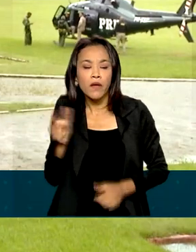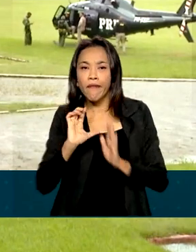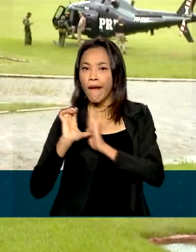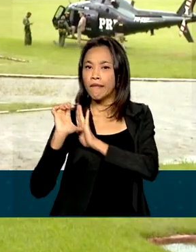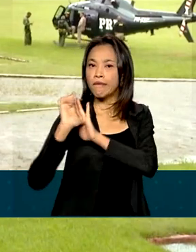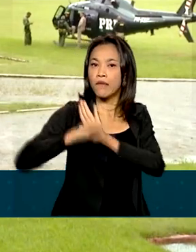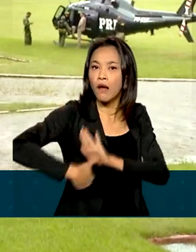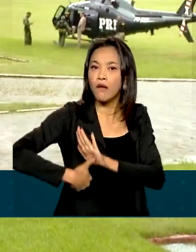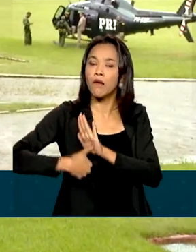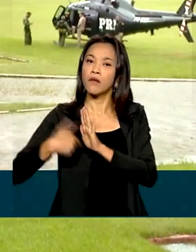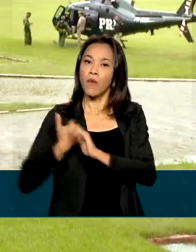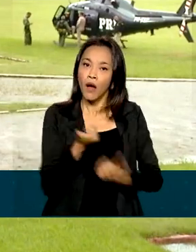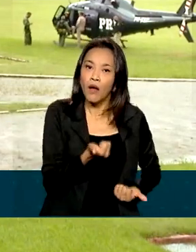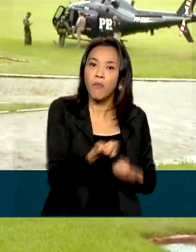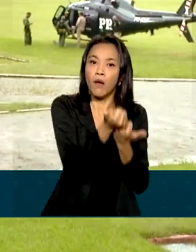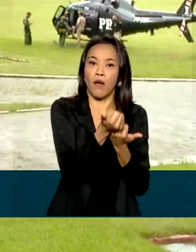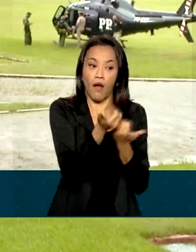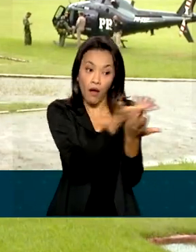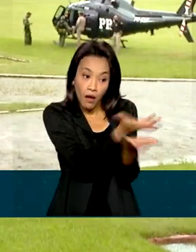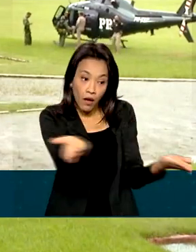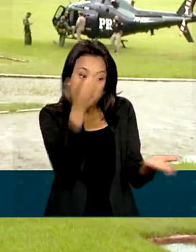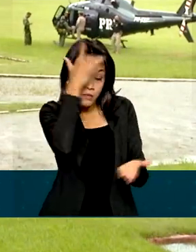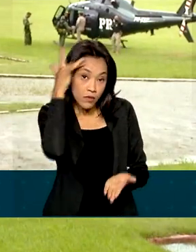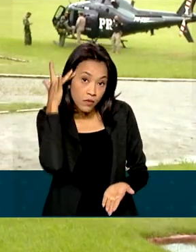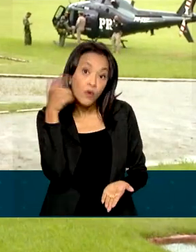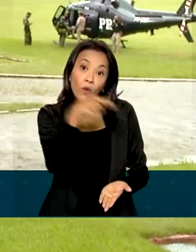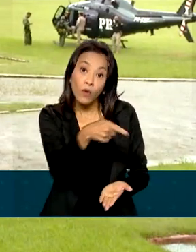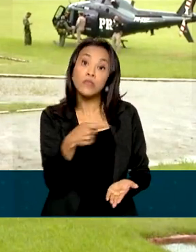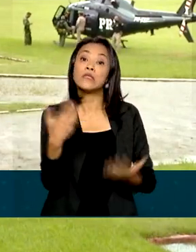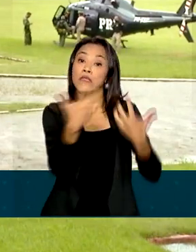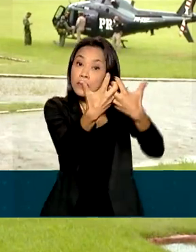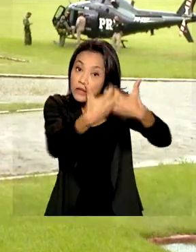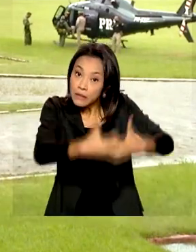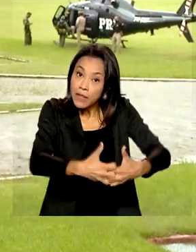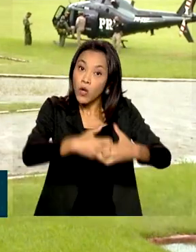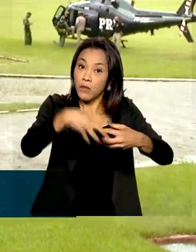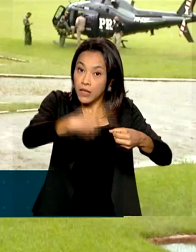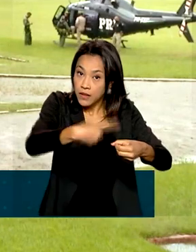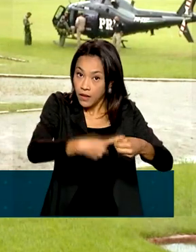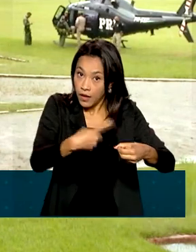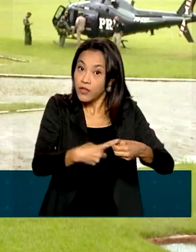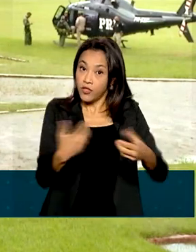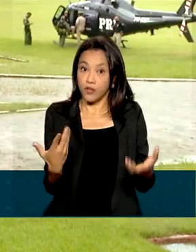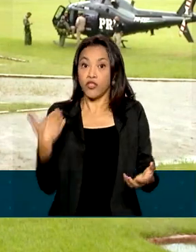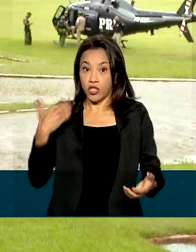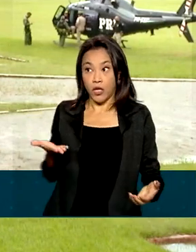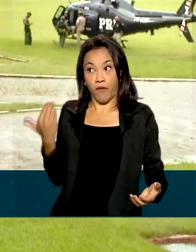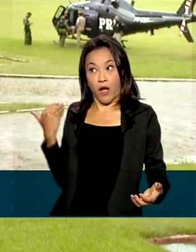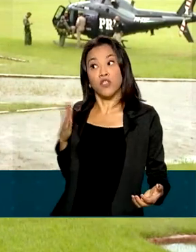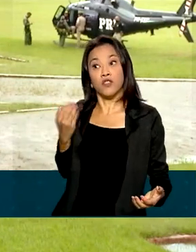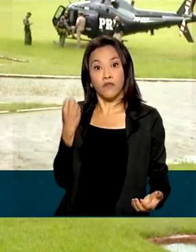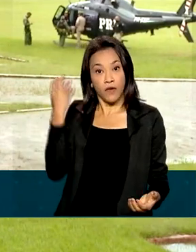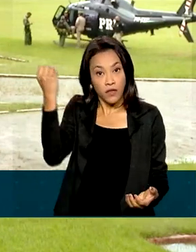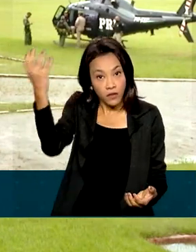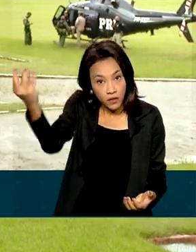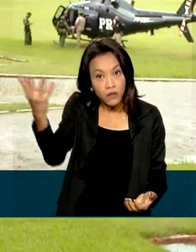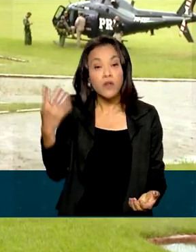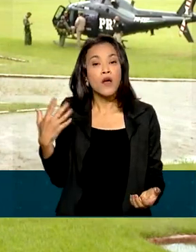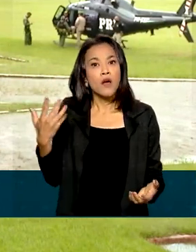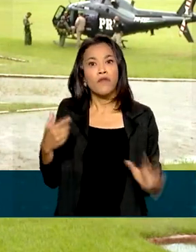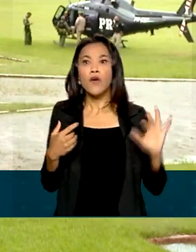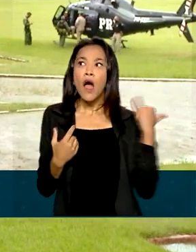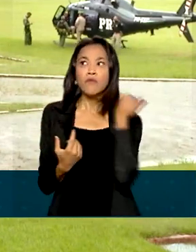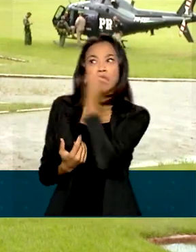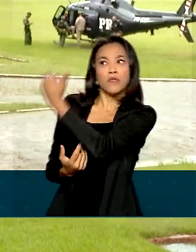de apoio às vítimas da tempestade de Petrópolis, apesar de estar em viagem ao exterior. Segundo ele, tão logo foi informado